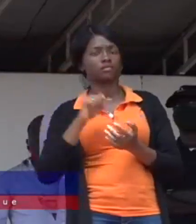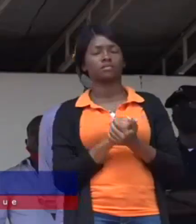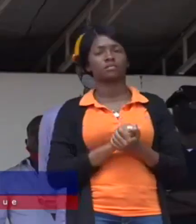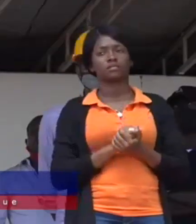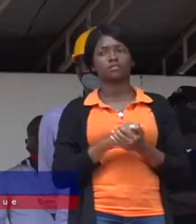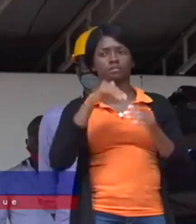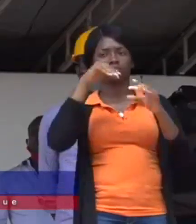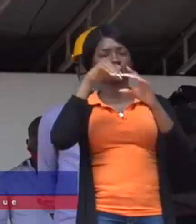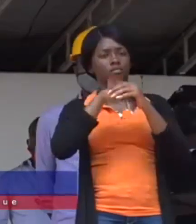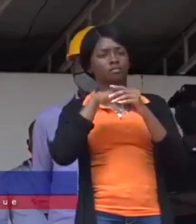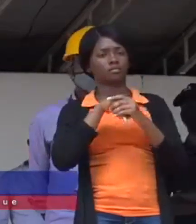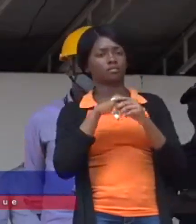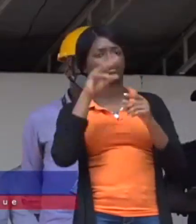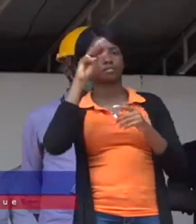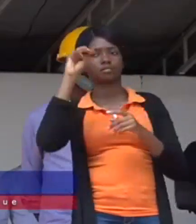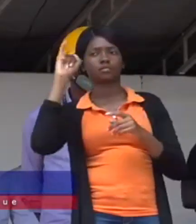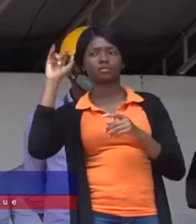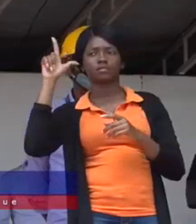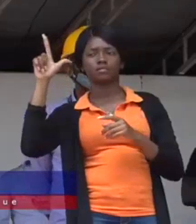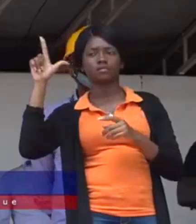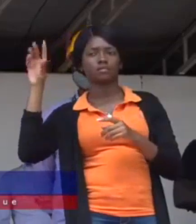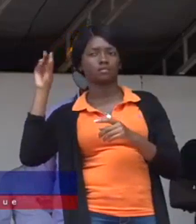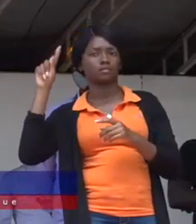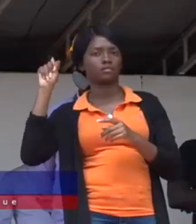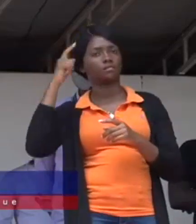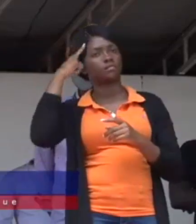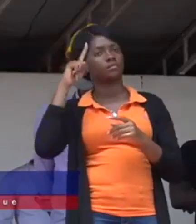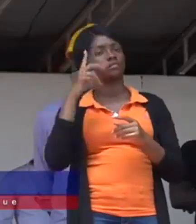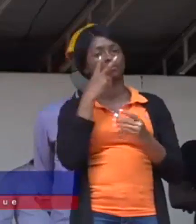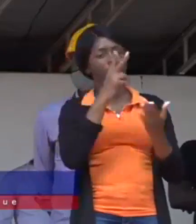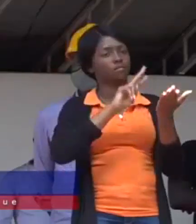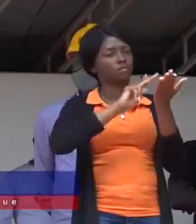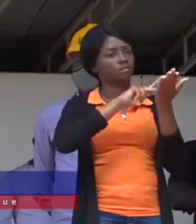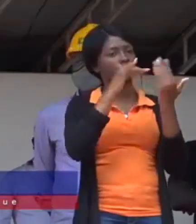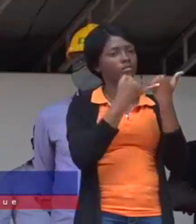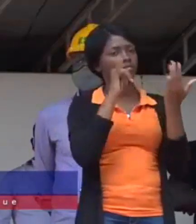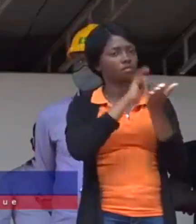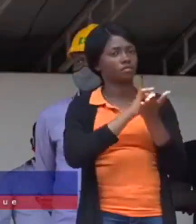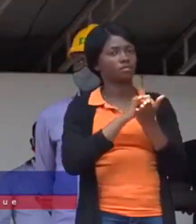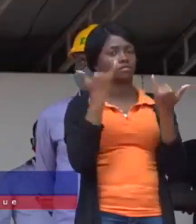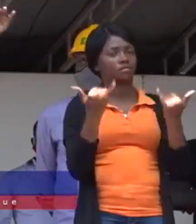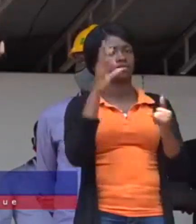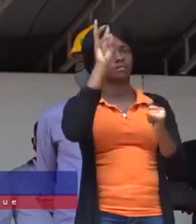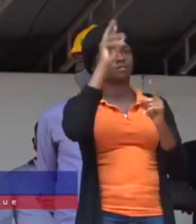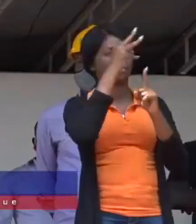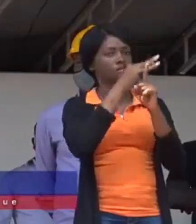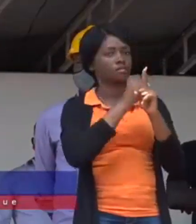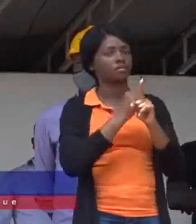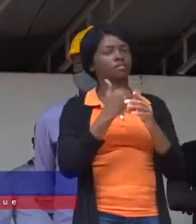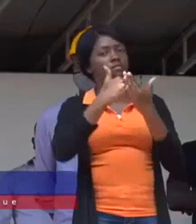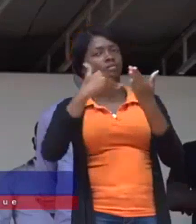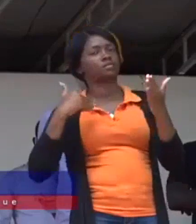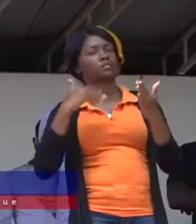notable, non Milo, notable dans le cap, pour rapidement pour projet ça, nous nous à 6 mars, en 23 mars,